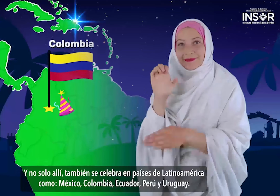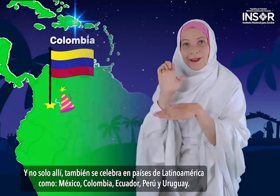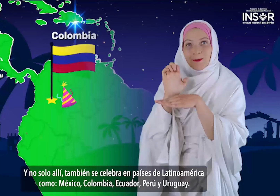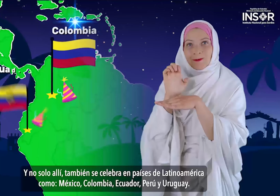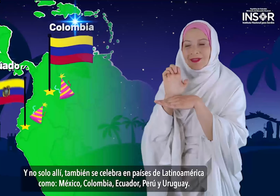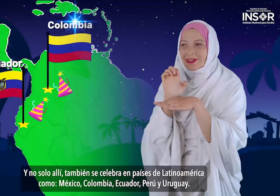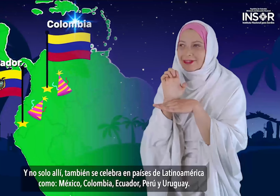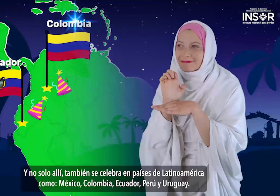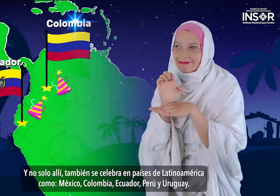Ecuador,